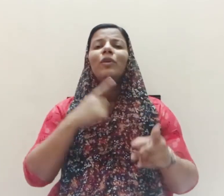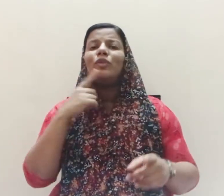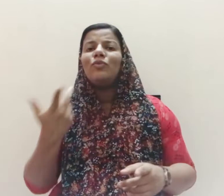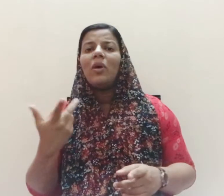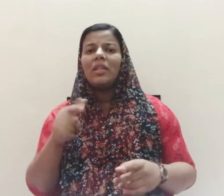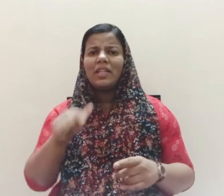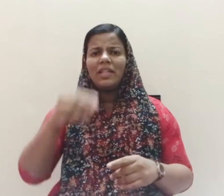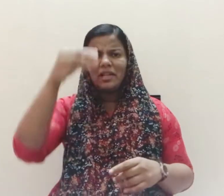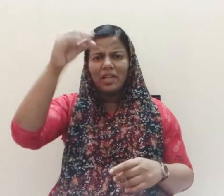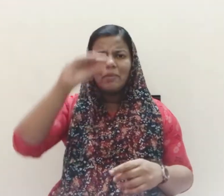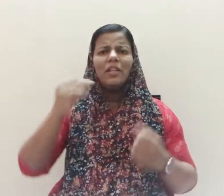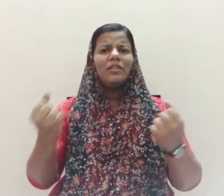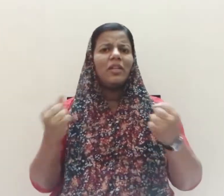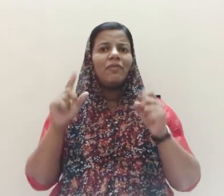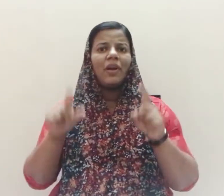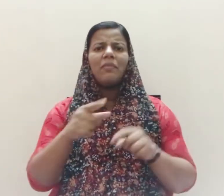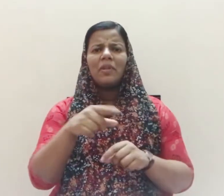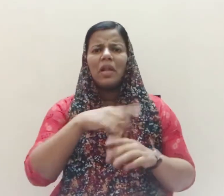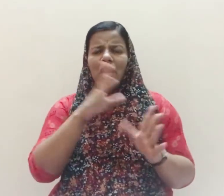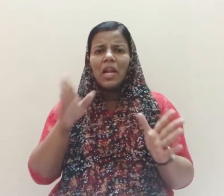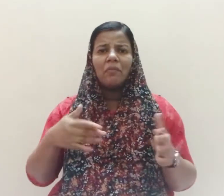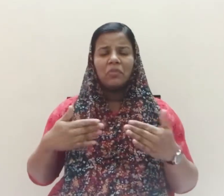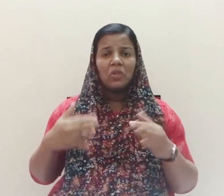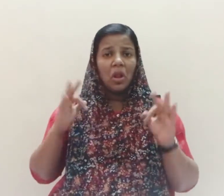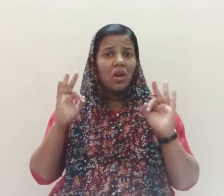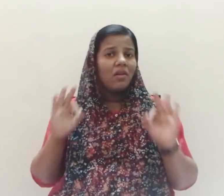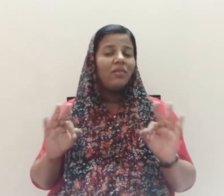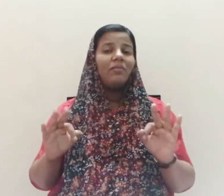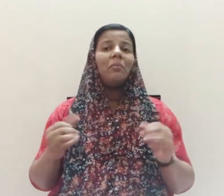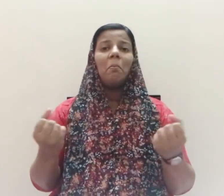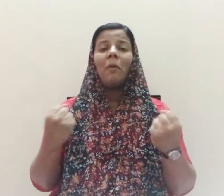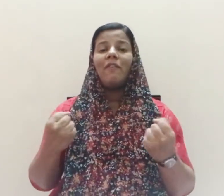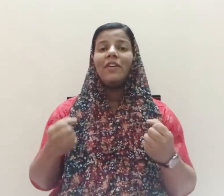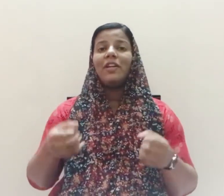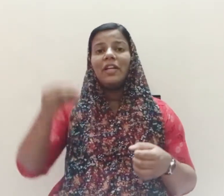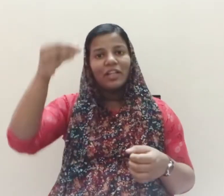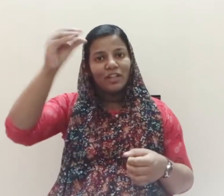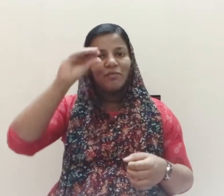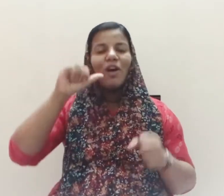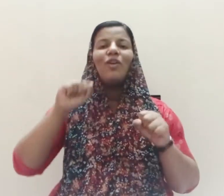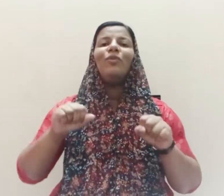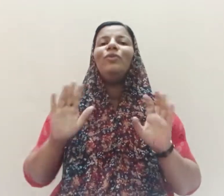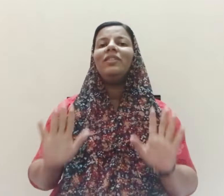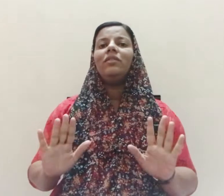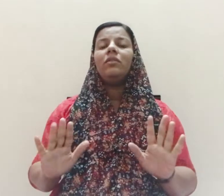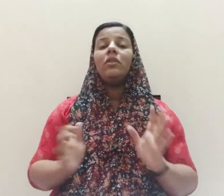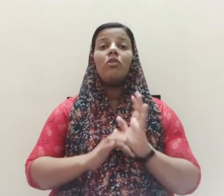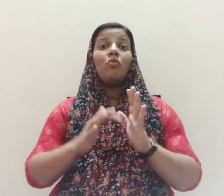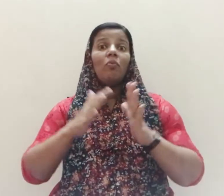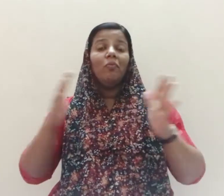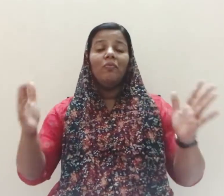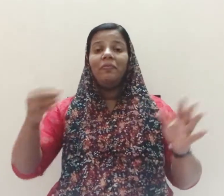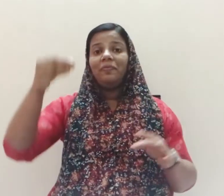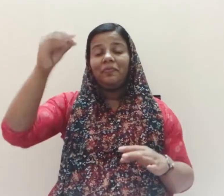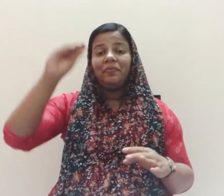നമ്മുടെ മേൽ ഒരു അസാധാരണ കൃപയുണ്ട് പ്രിയപ്പെട്ടവർ, നമ്മുടെ മേൽ അസാധാരണമായൊരു ഫേവറുണ്ട്, ദൈവത്തിൻ്റെ വലിയ ഗ്രേസ്, അൺമെറിറ്റഡ് ഫേവർ.